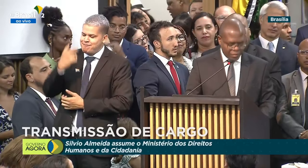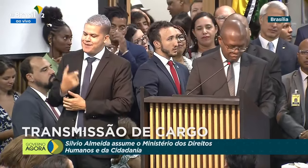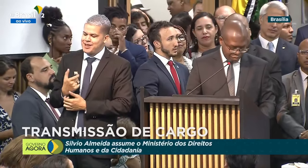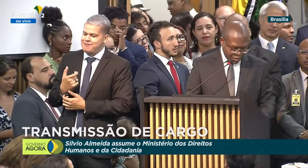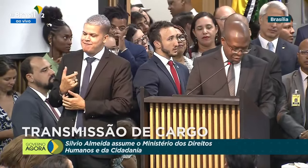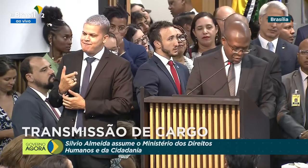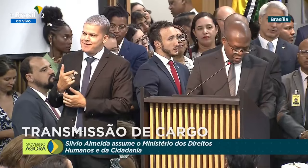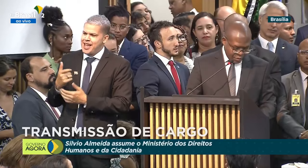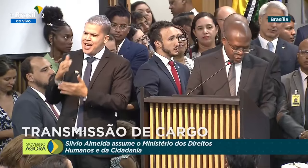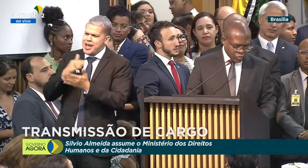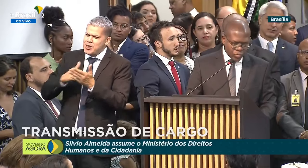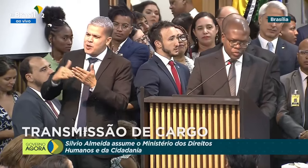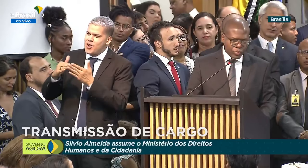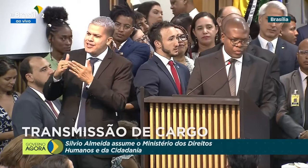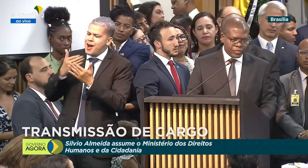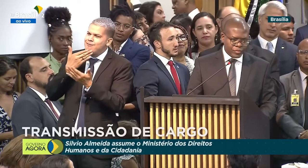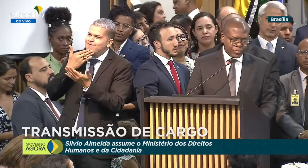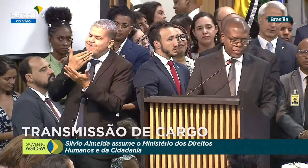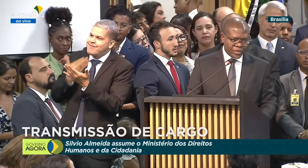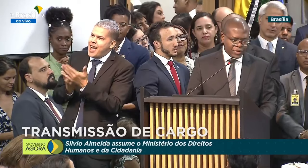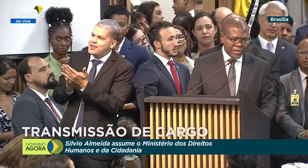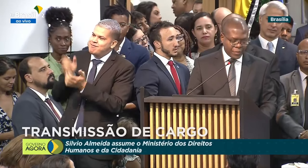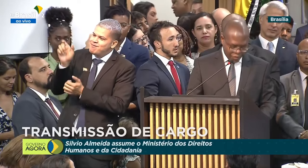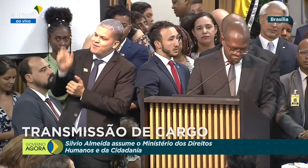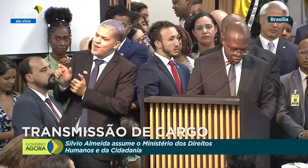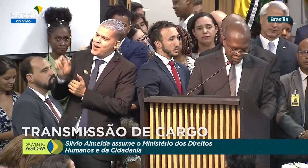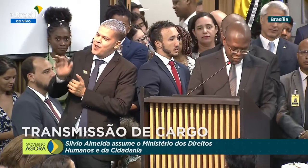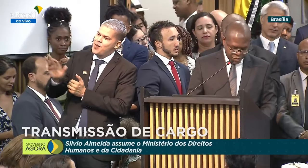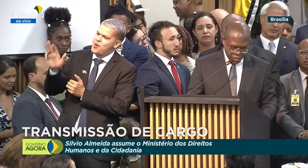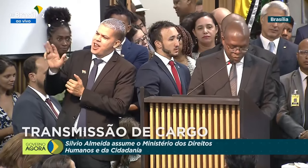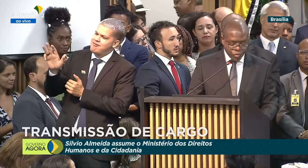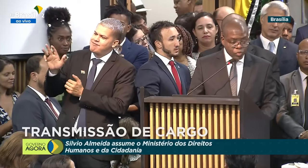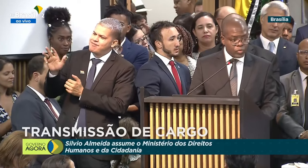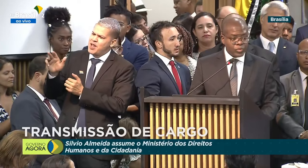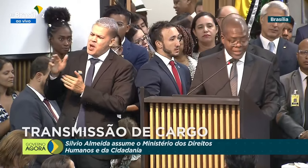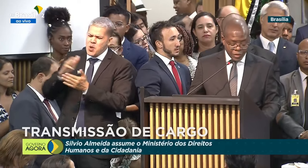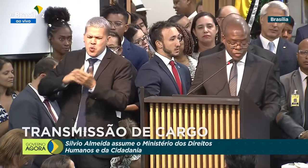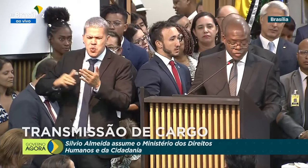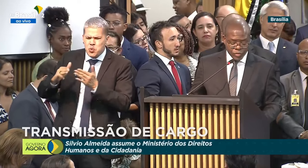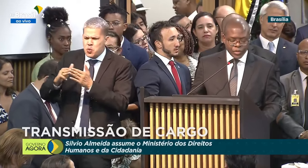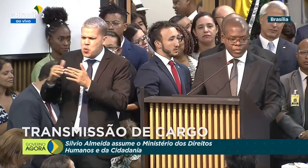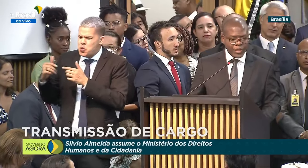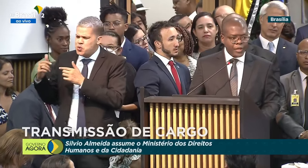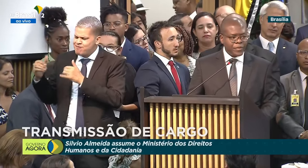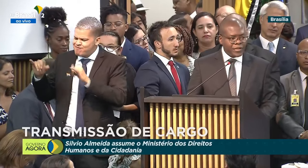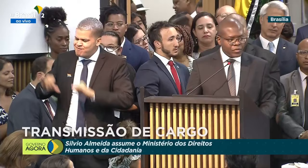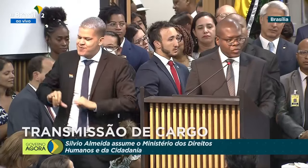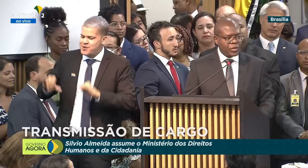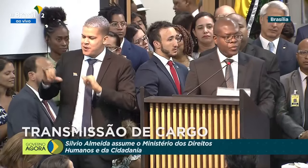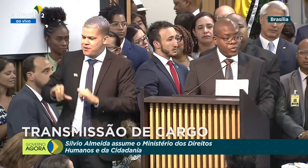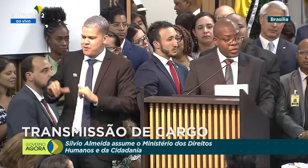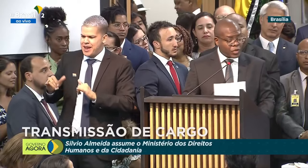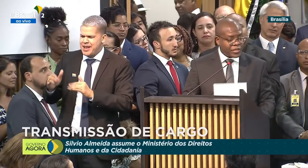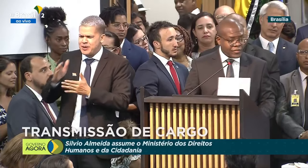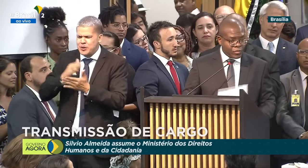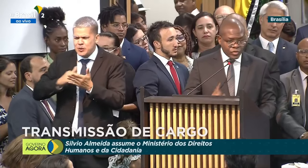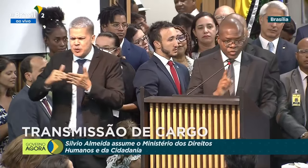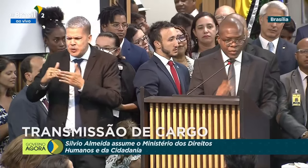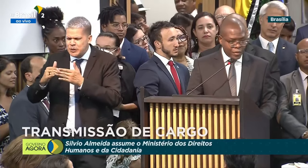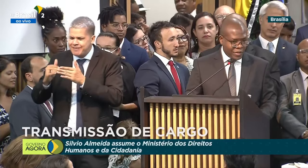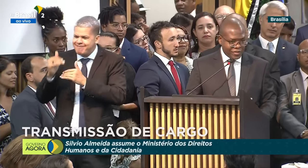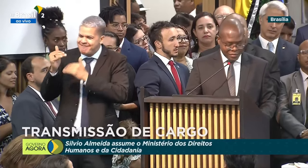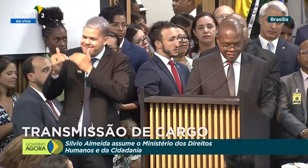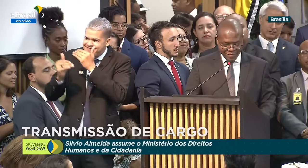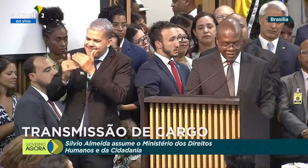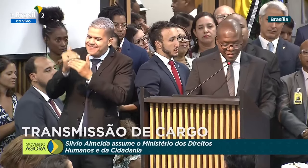admiração por tudo que ele passou por tudo que ele construiu e Presidente Lula por tudo que nós ainda